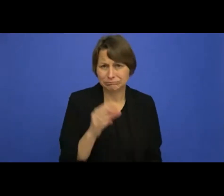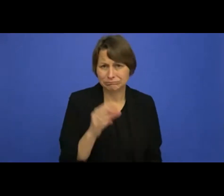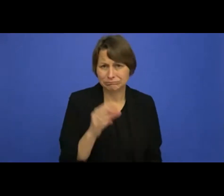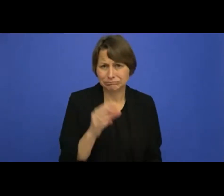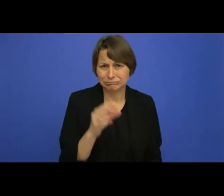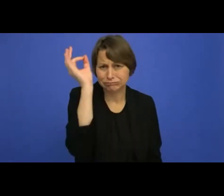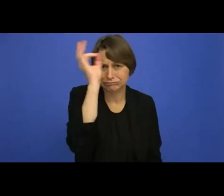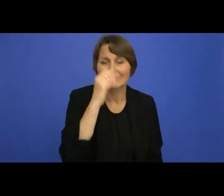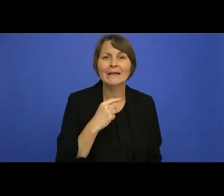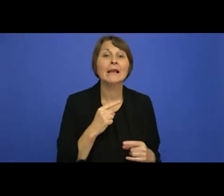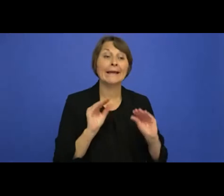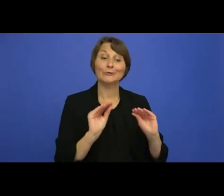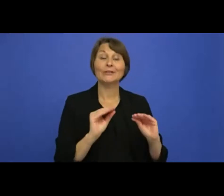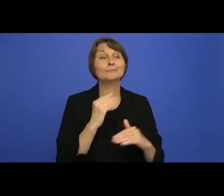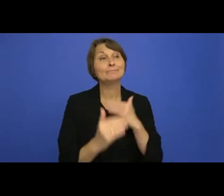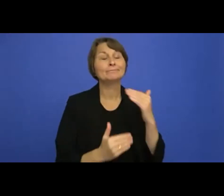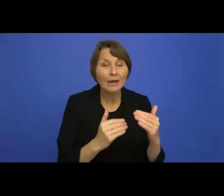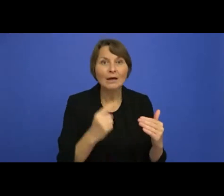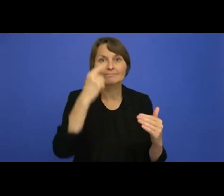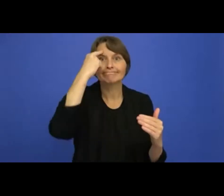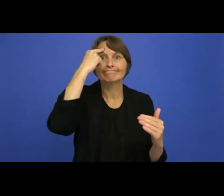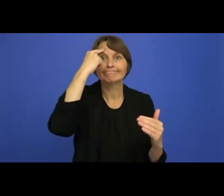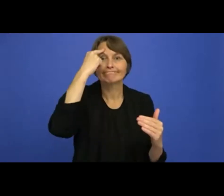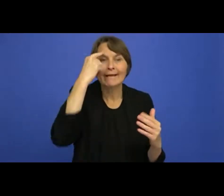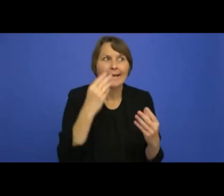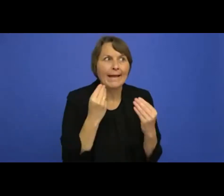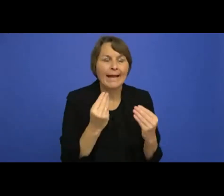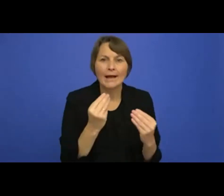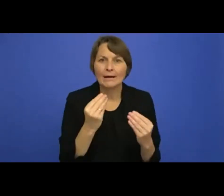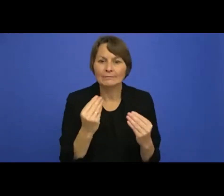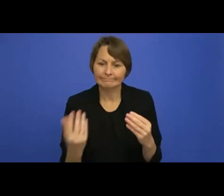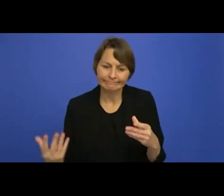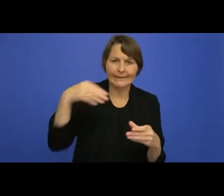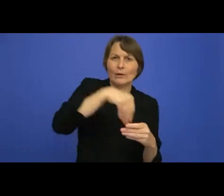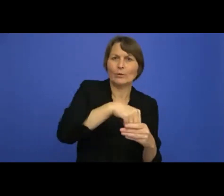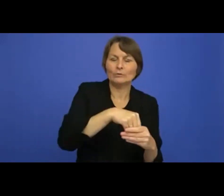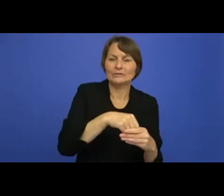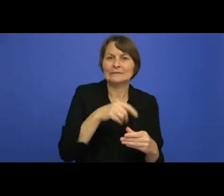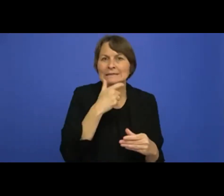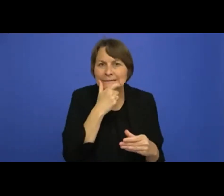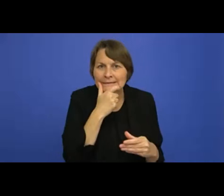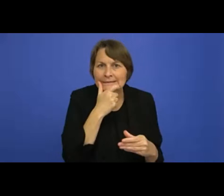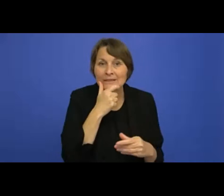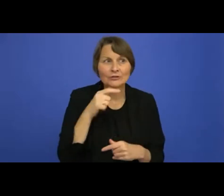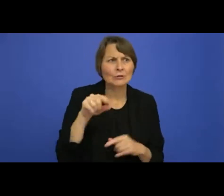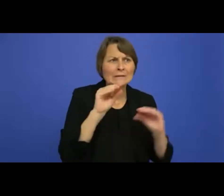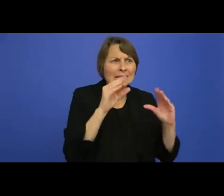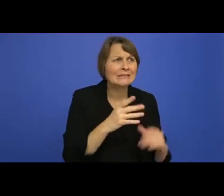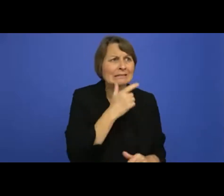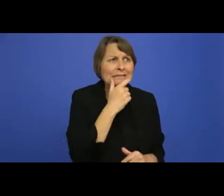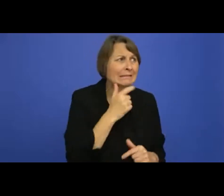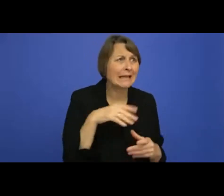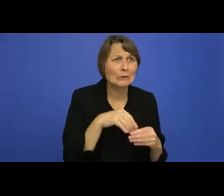de l'inclusion. L'inclusion, c'est quelque chose qu'on va rajouter souvent après coup dans les programmes de formation. Qu'a fait le